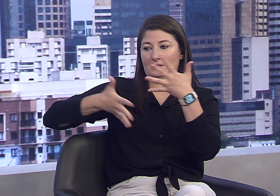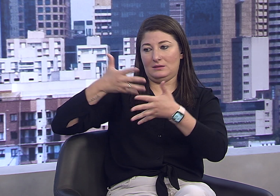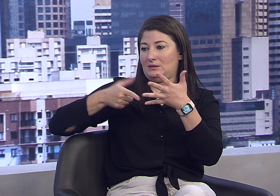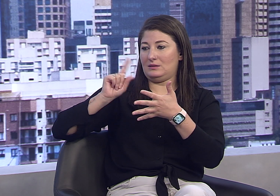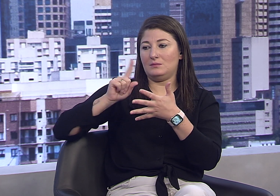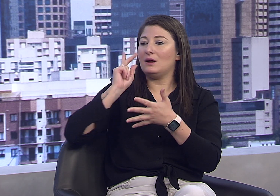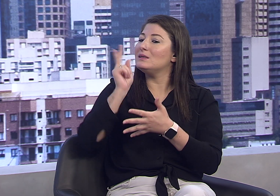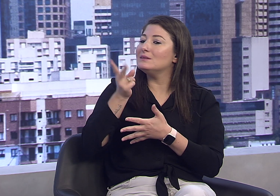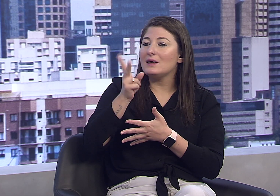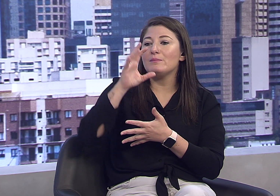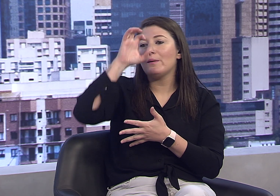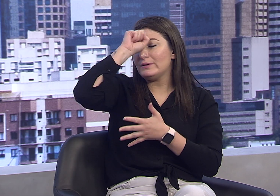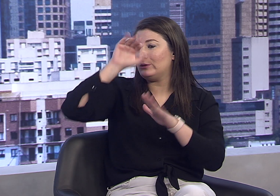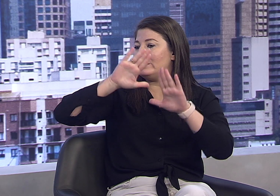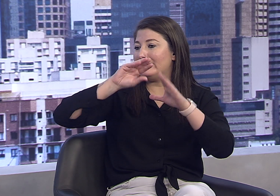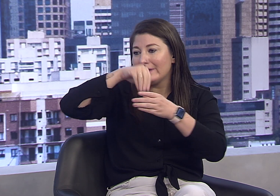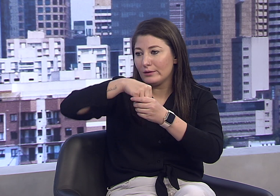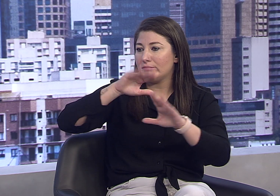ela